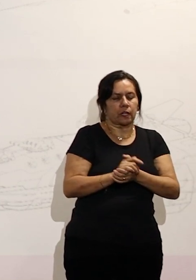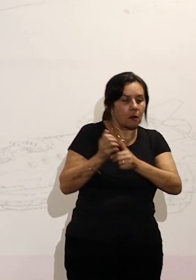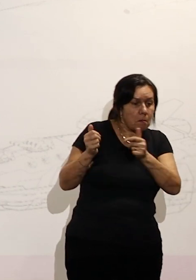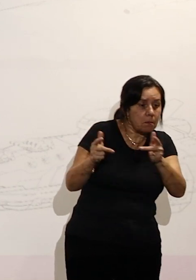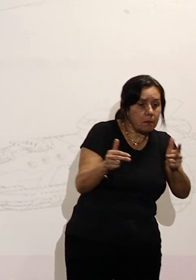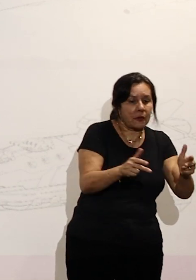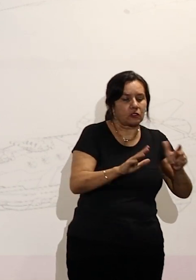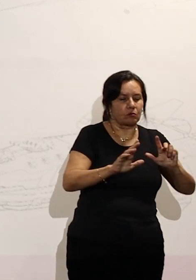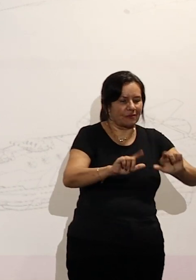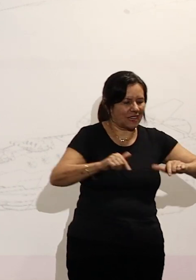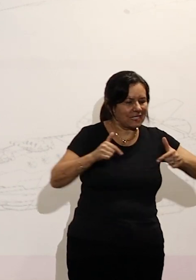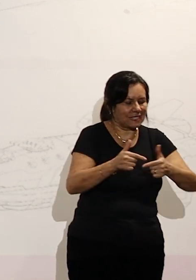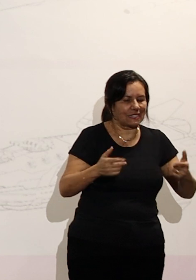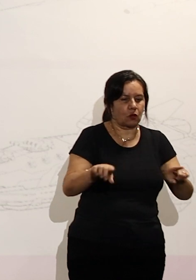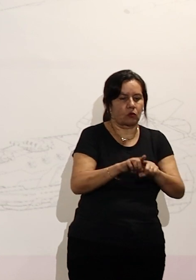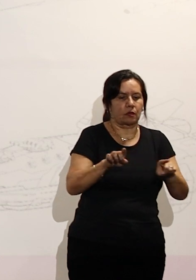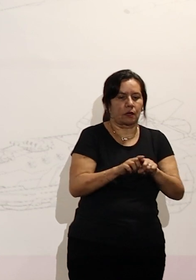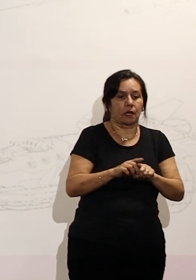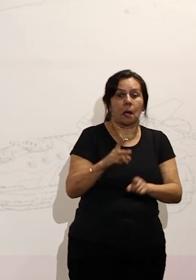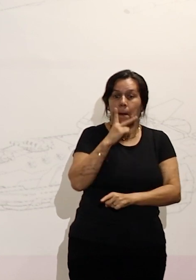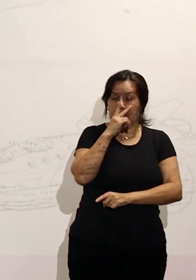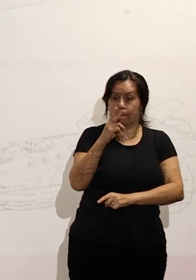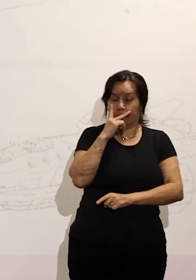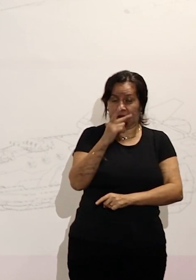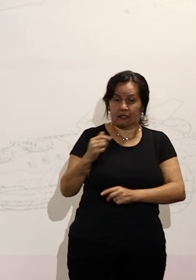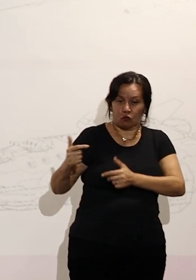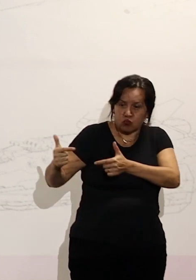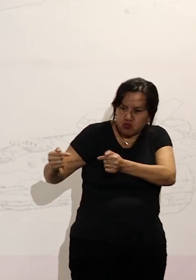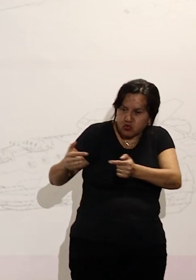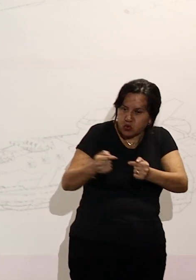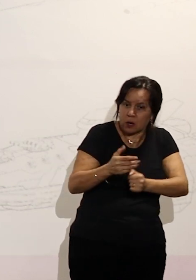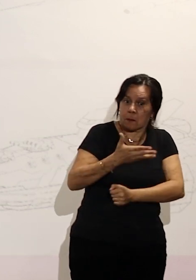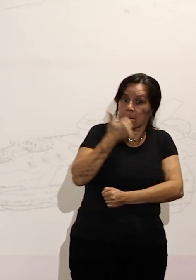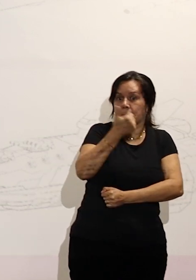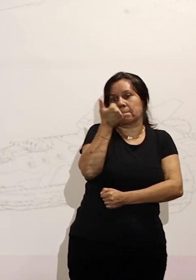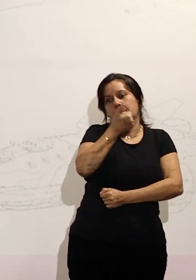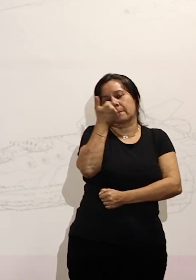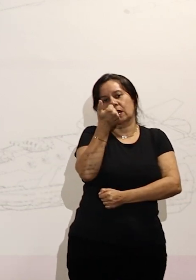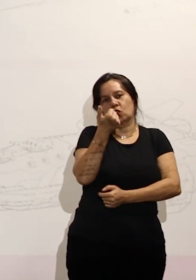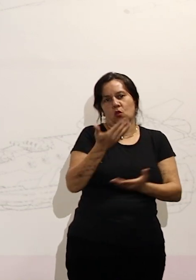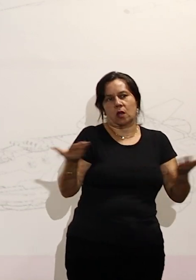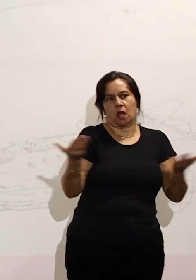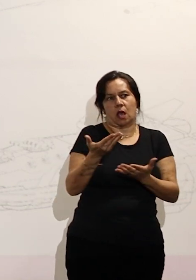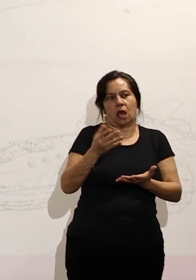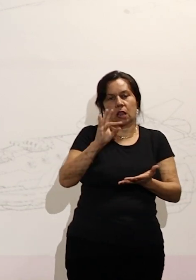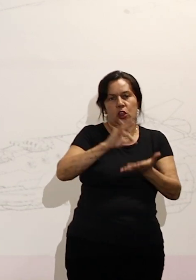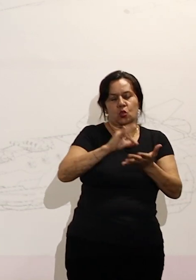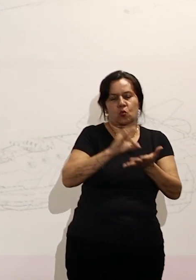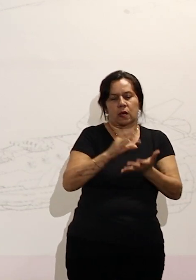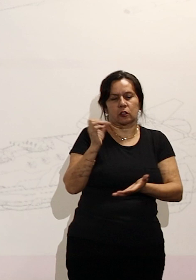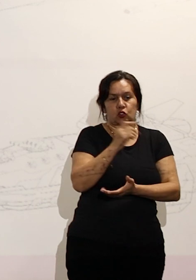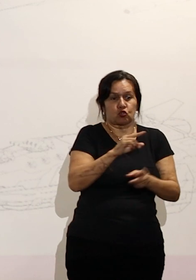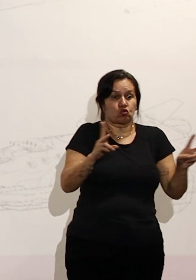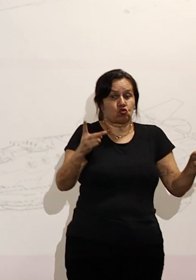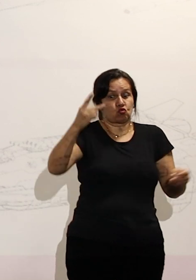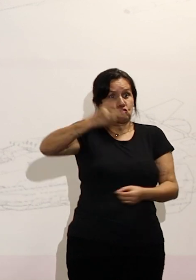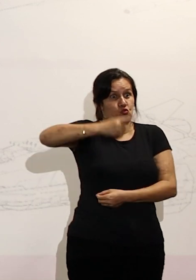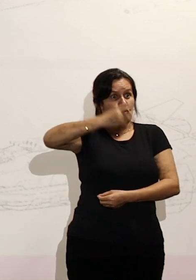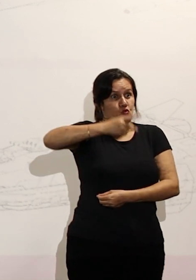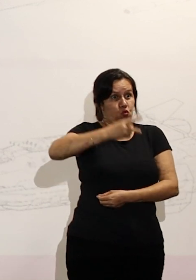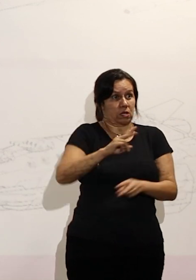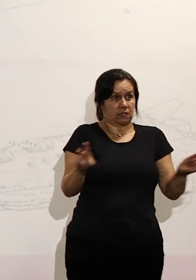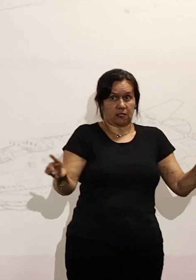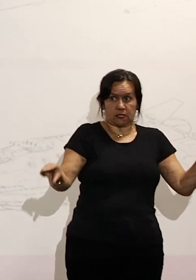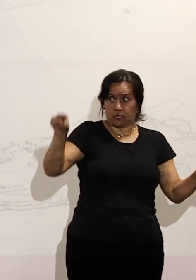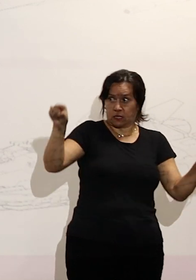aerodinâmica, mais ou menos, ali do avião de guerra, só que parecia que o avião de guerra era mais moderno. Então, eu tive que juntar duas referências diferentes para criar um conceito de